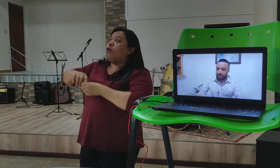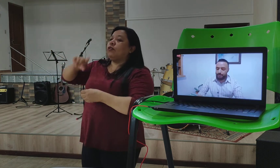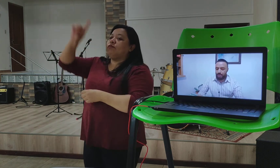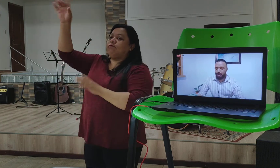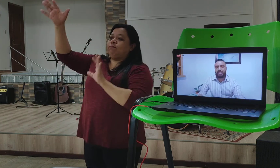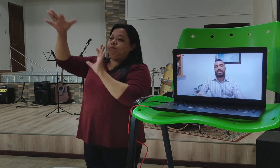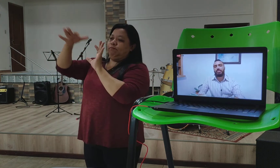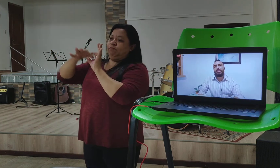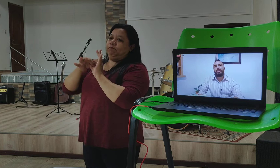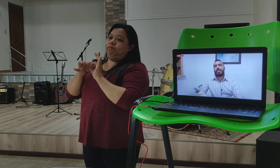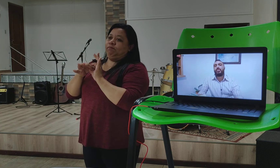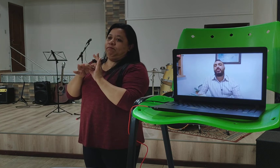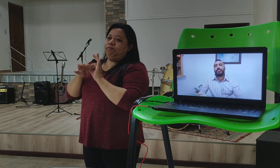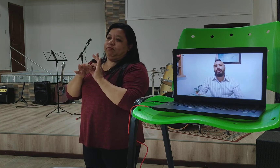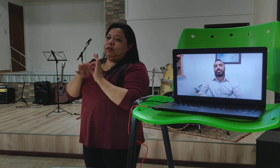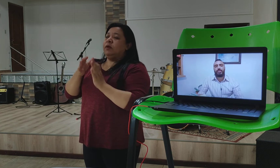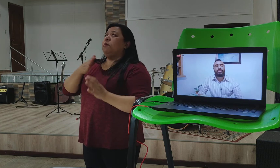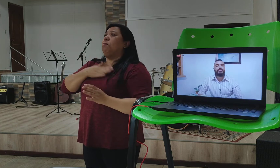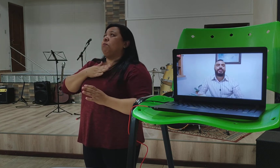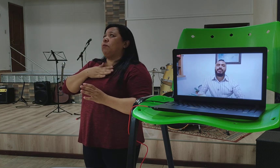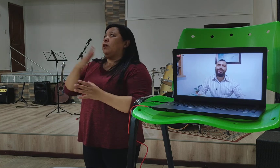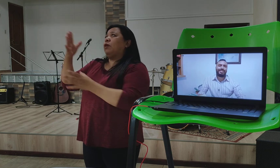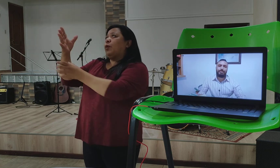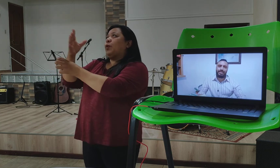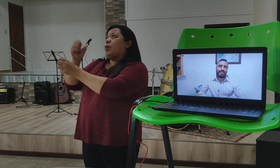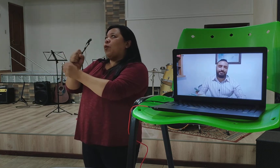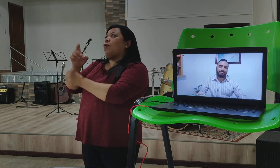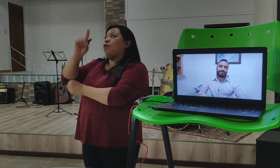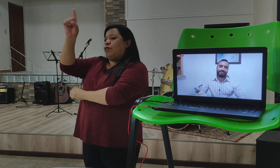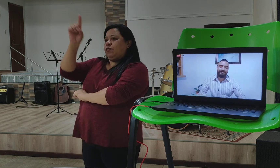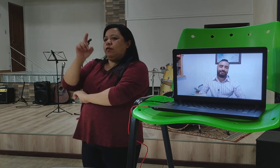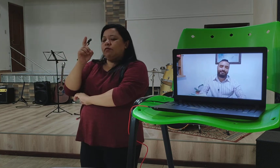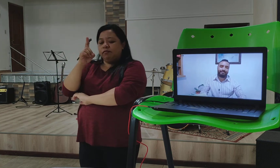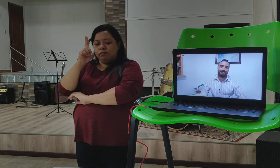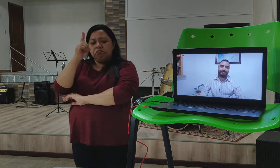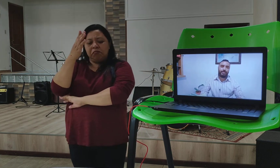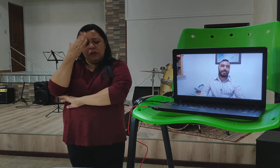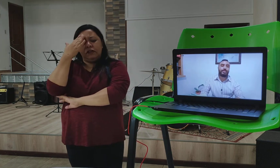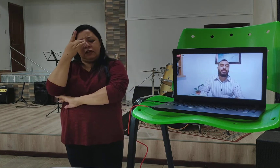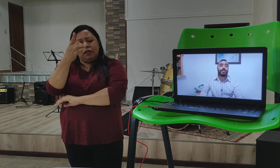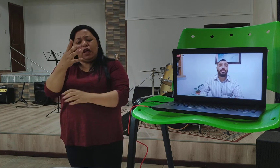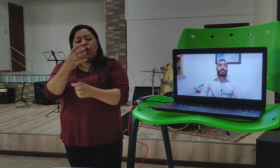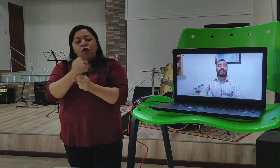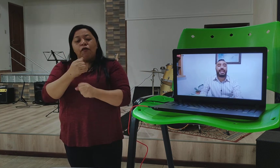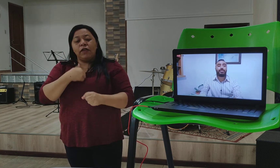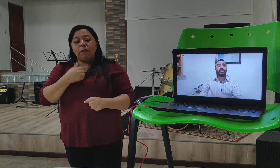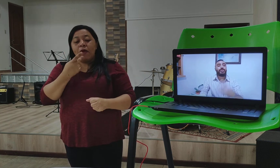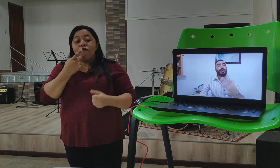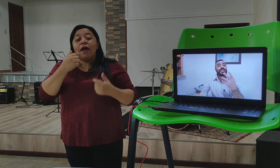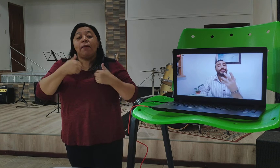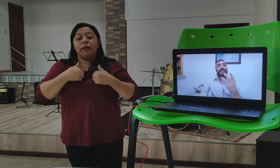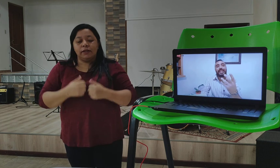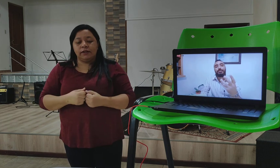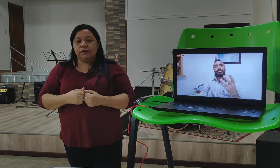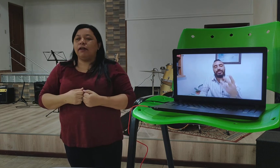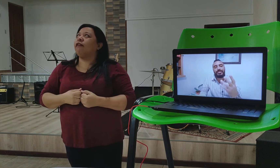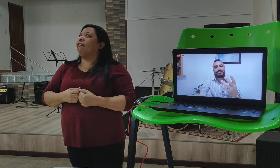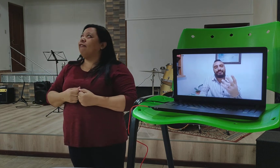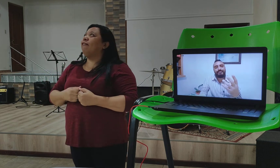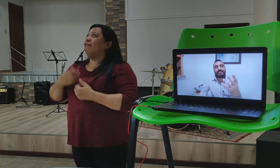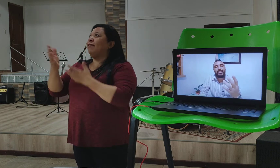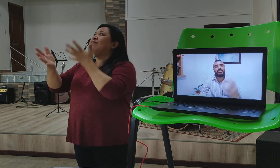fala: Senhor, no que diz respeito a mim, eu confio no Senhor. Deus sabia. Mas Deus é glorificado quando nós